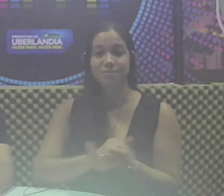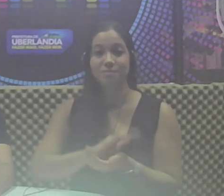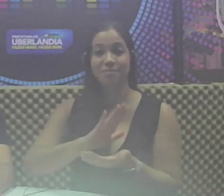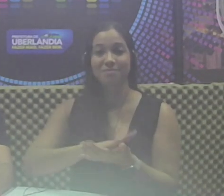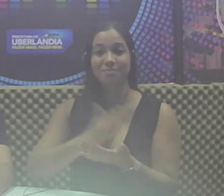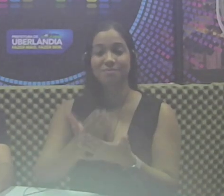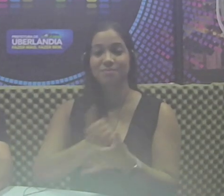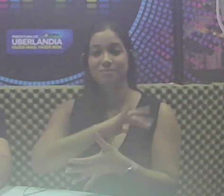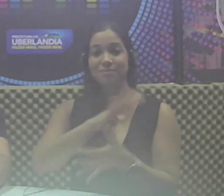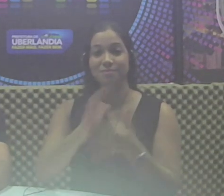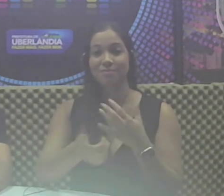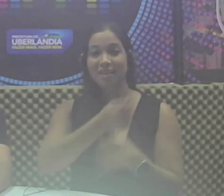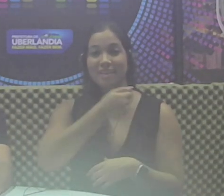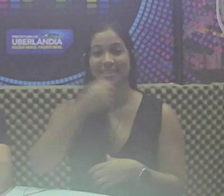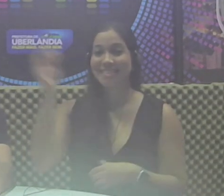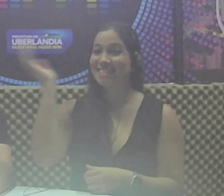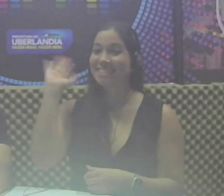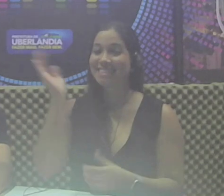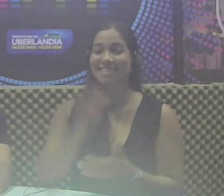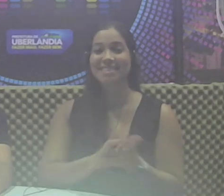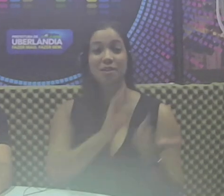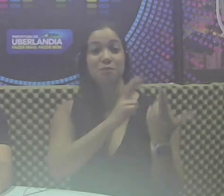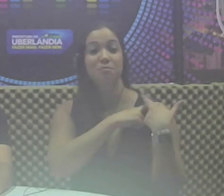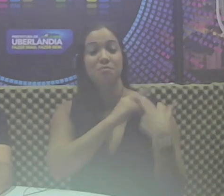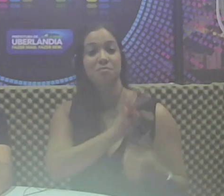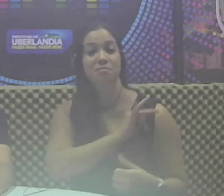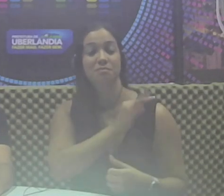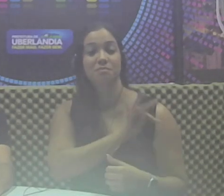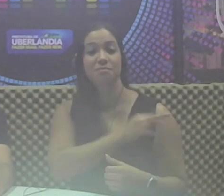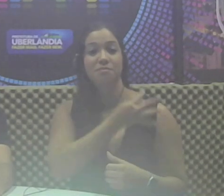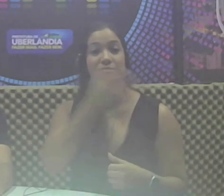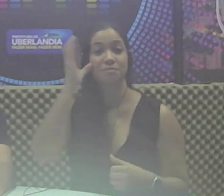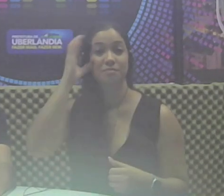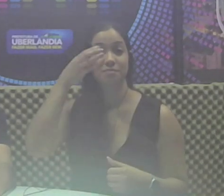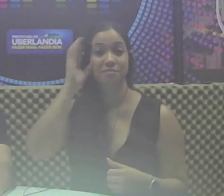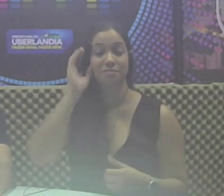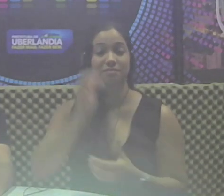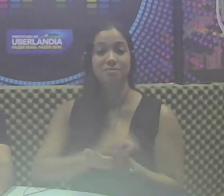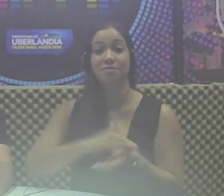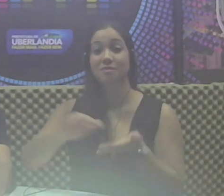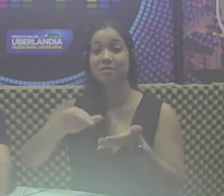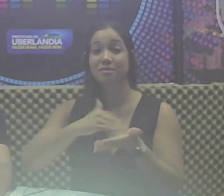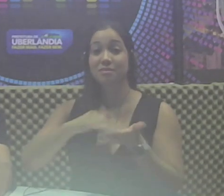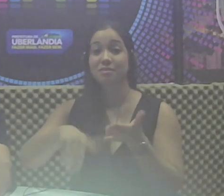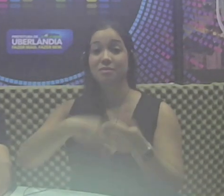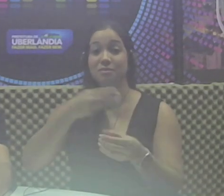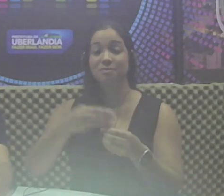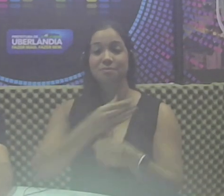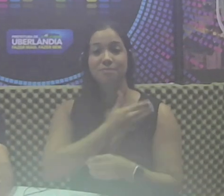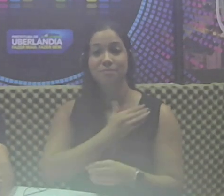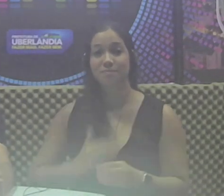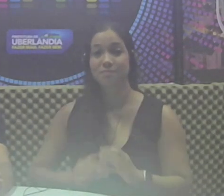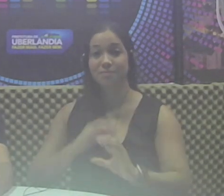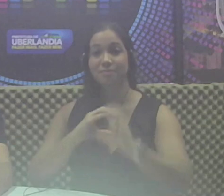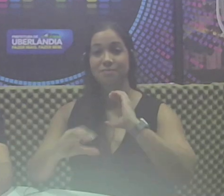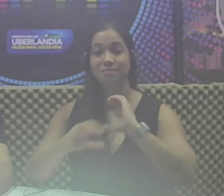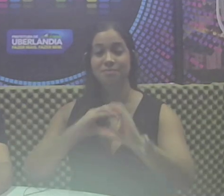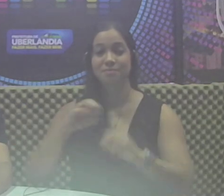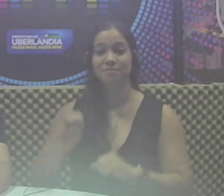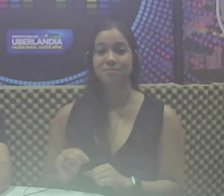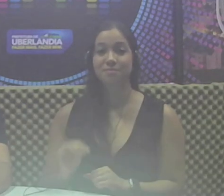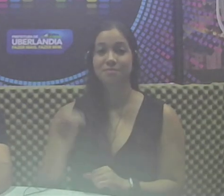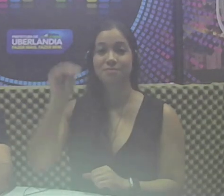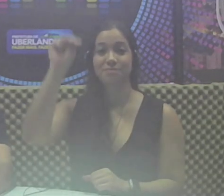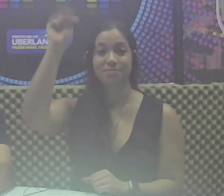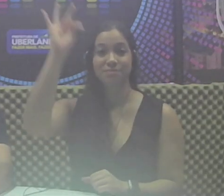Aires. Tradução em libras, Amanda Valentim. Responsável técnico, Cristiano Silva. Secretário Municipal de Governo e Comunicação,